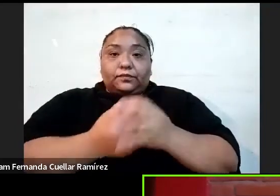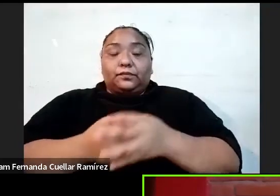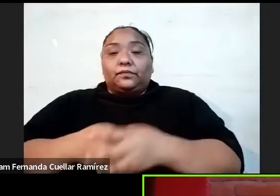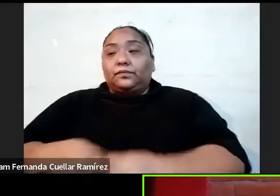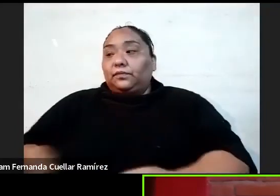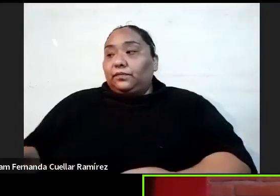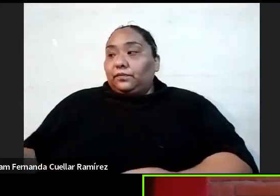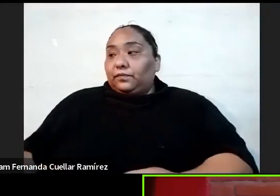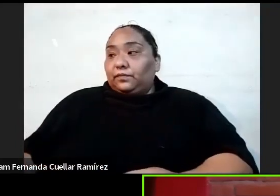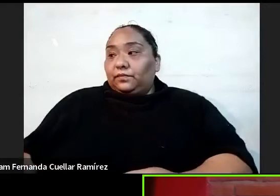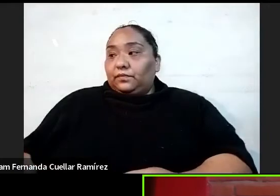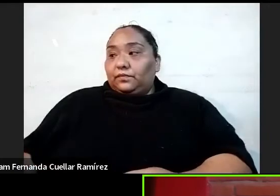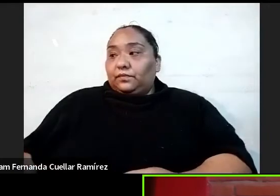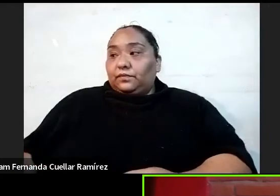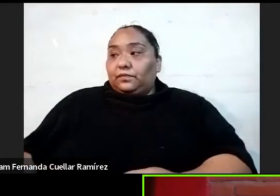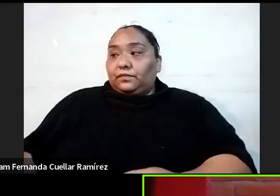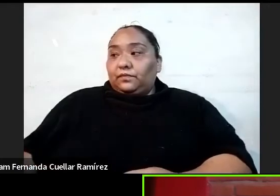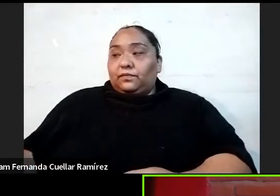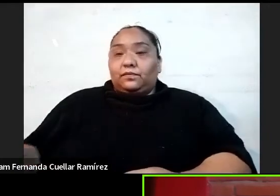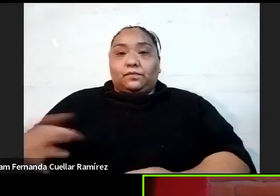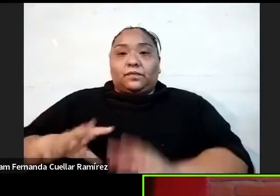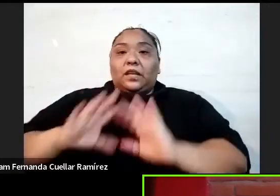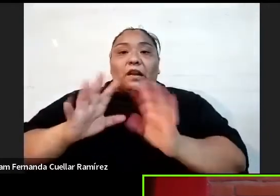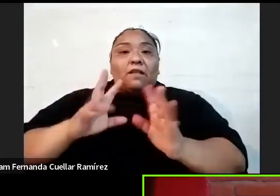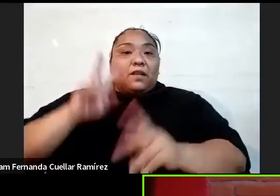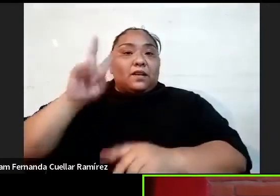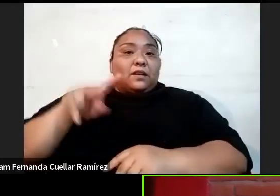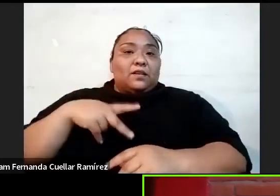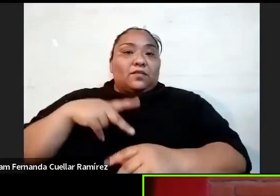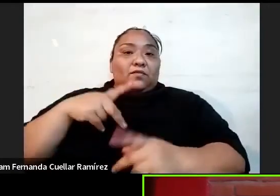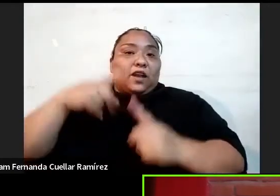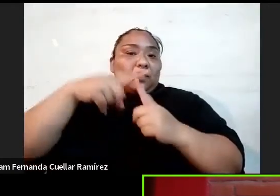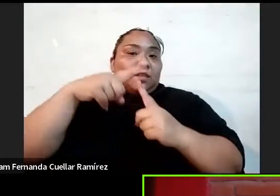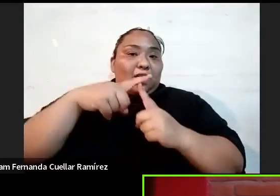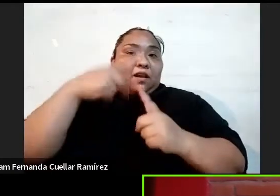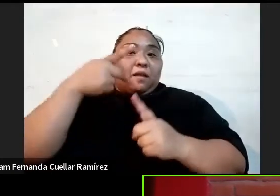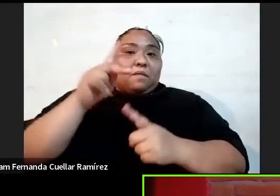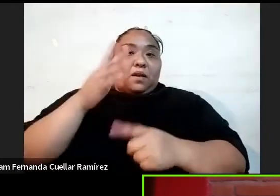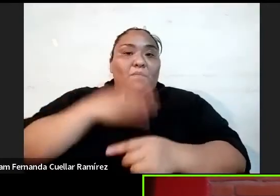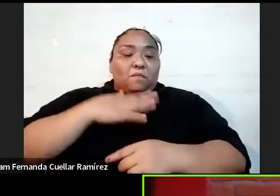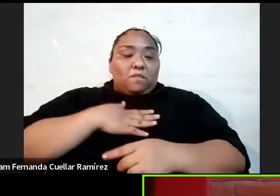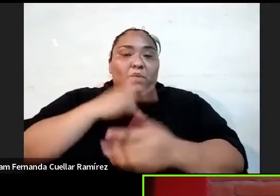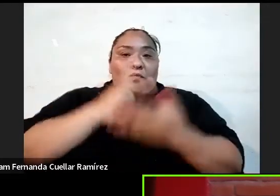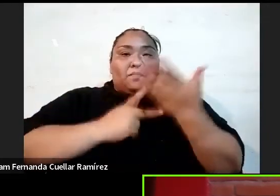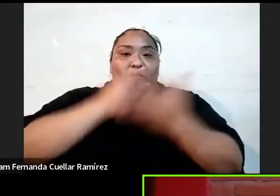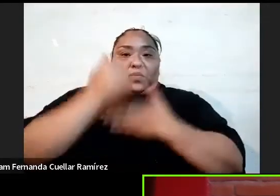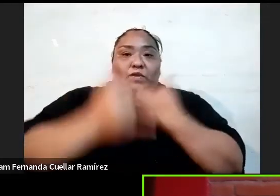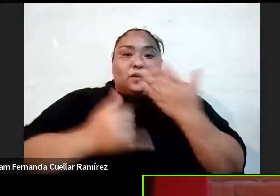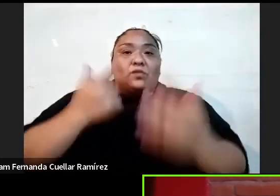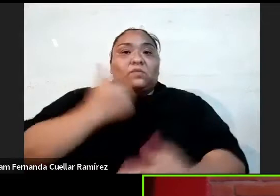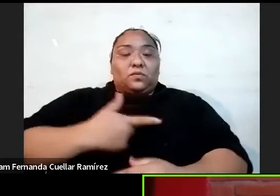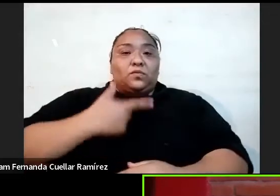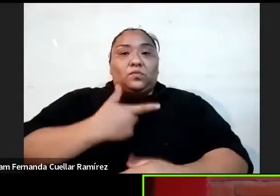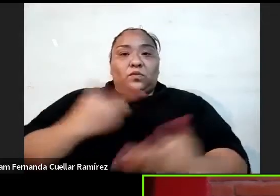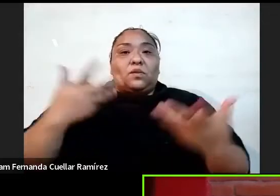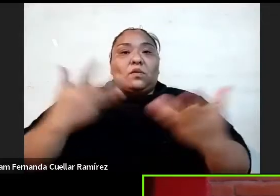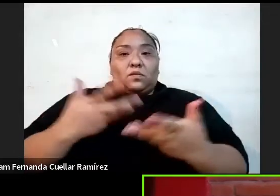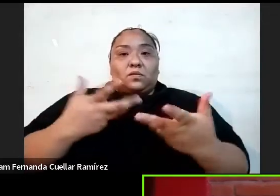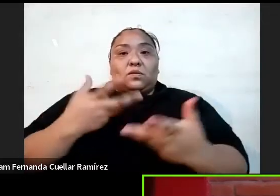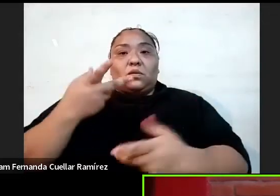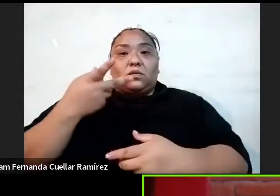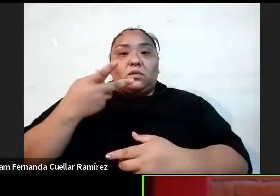Y se quedó como en la tarea mi proyecto, pero sí me gustaría llevarlo a cabo porque, por ejemplo, es un proyecto